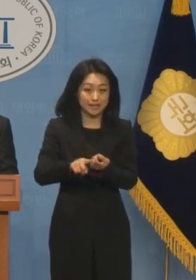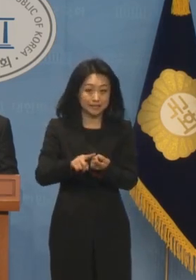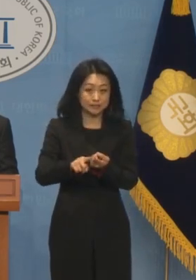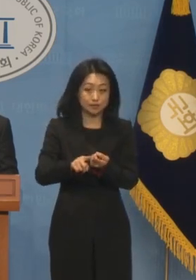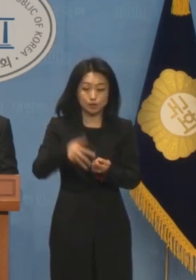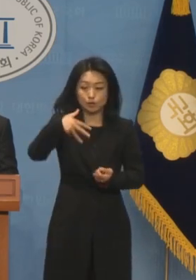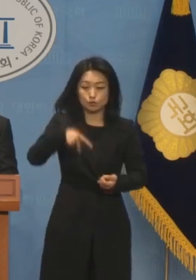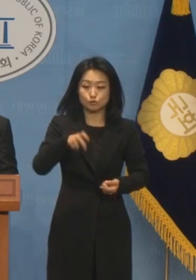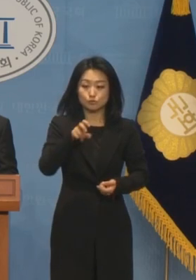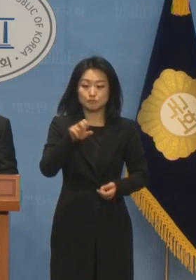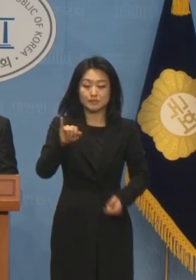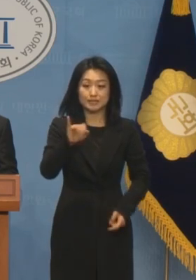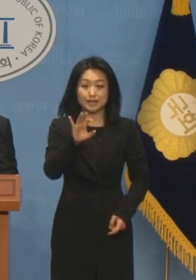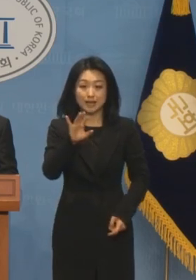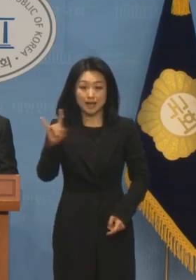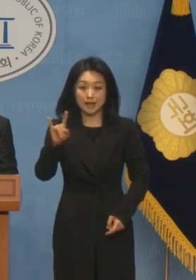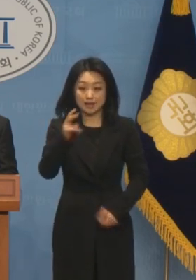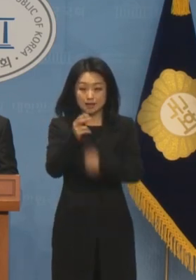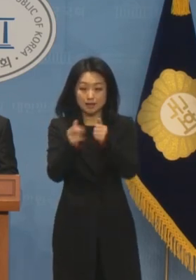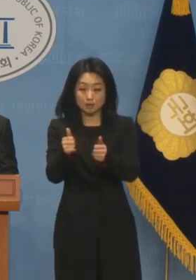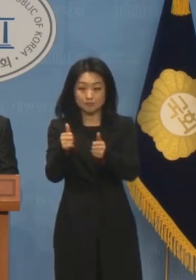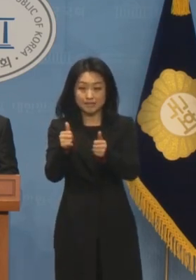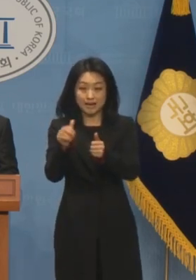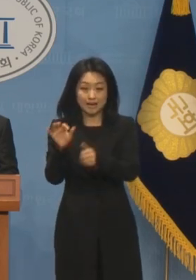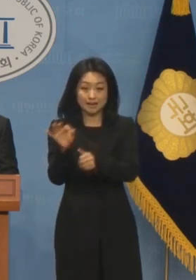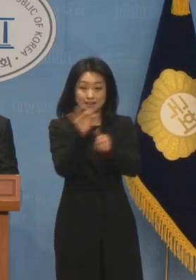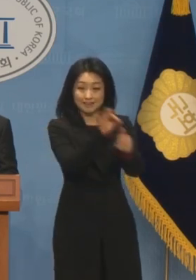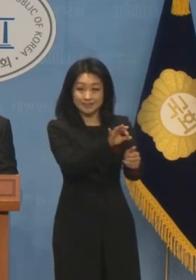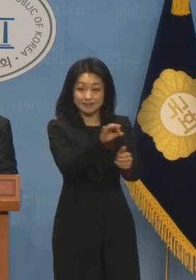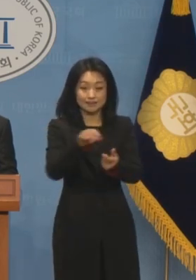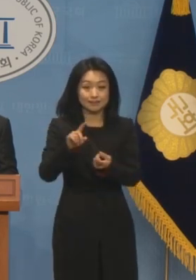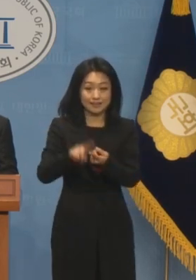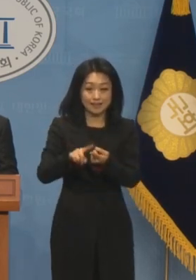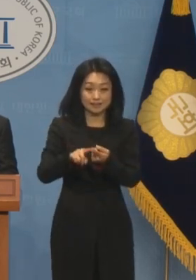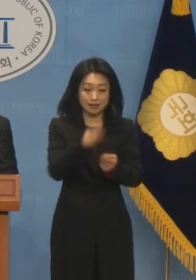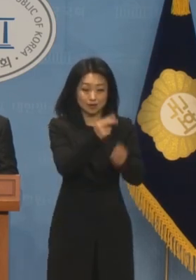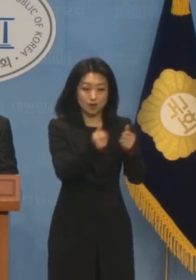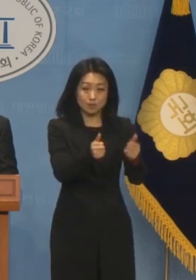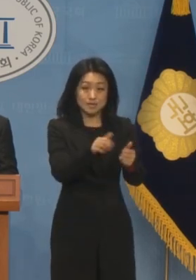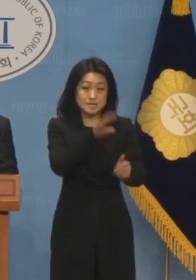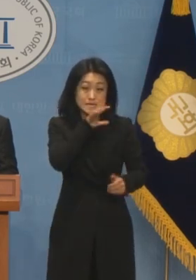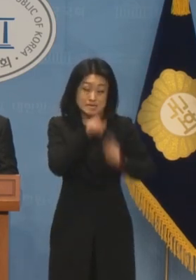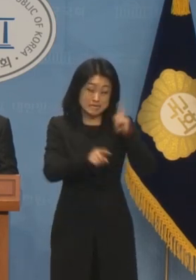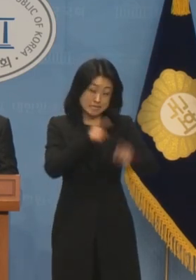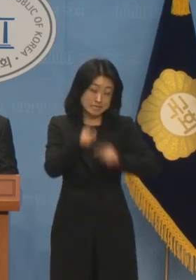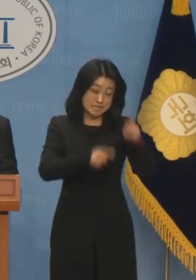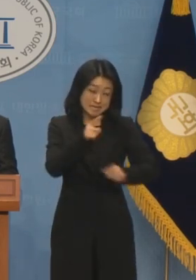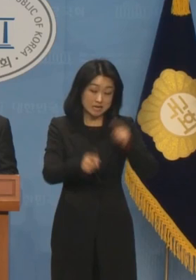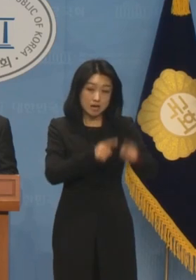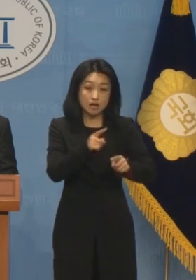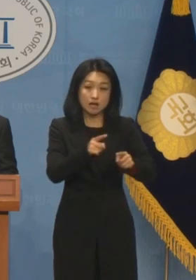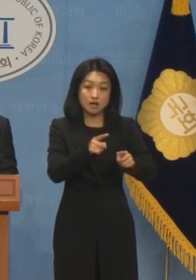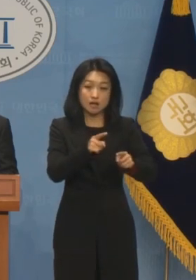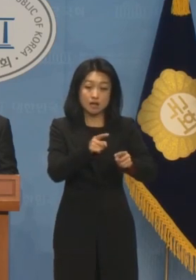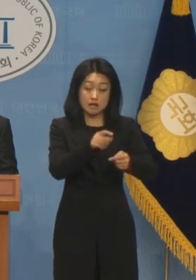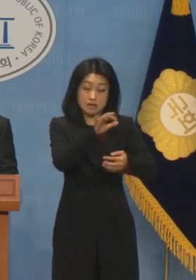추미애 당시 법무장관의 검찰 인사에 대해 검사들이 어떻게